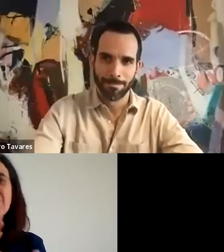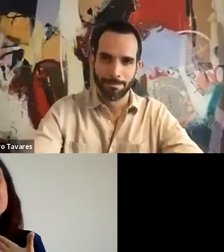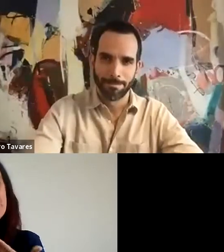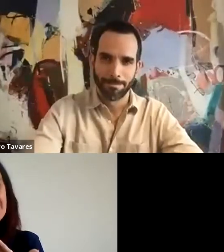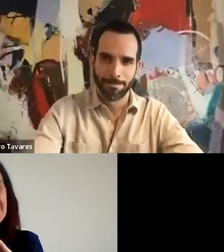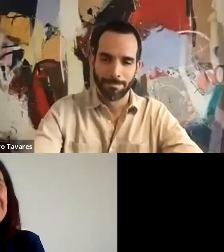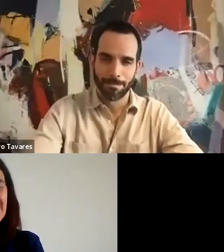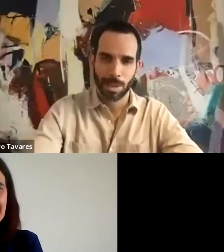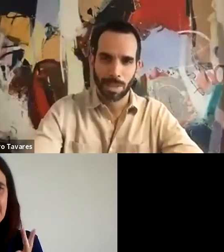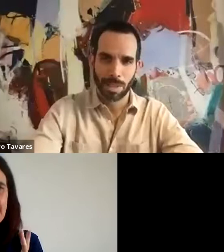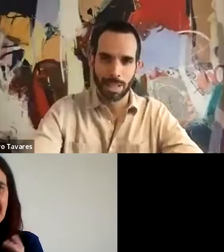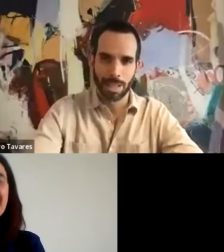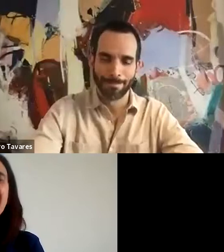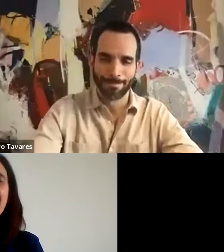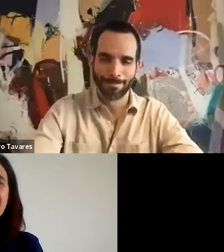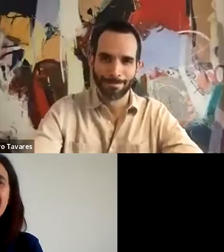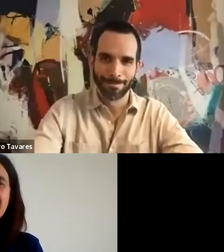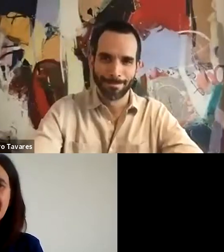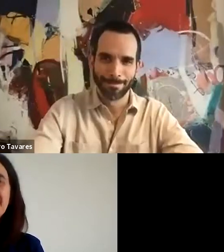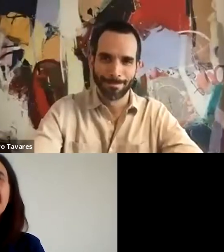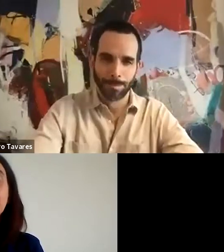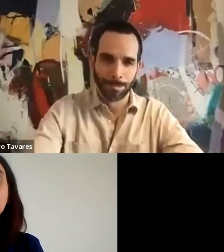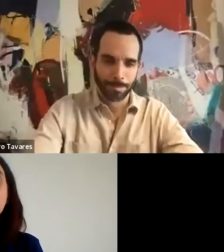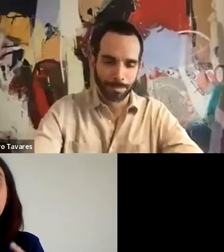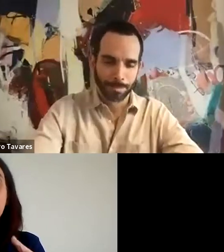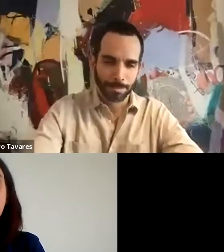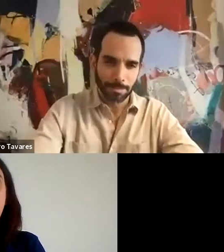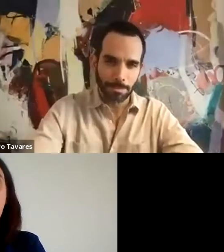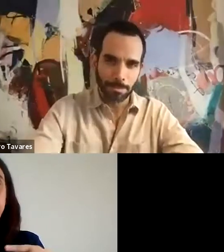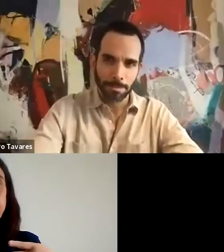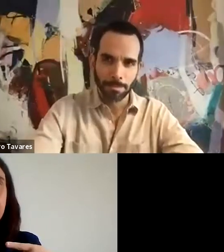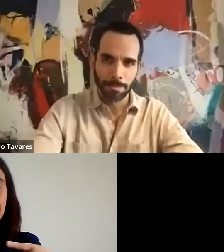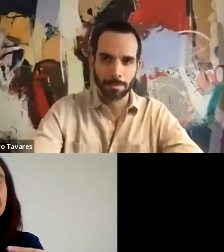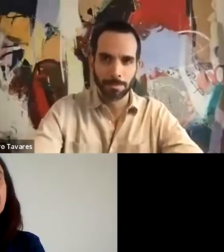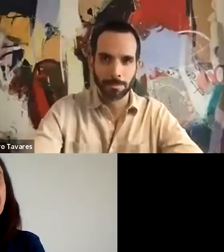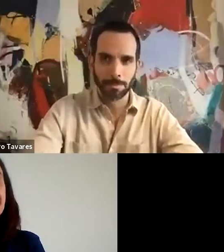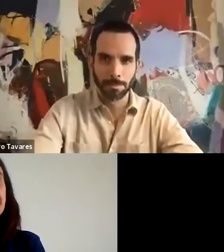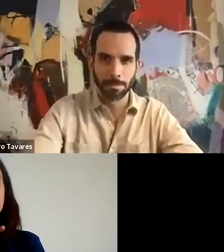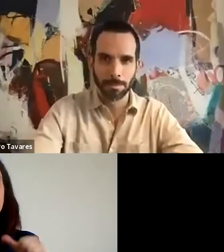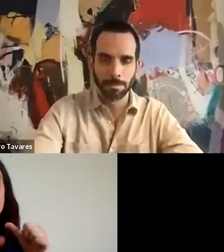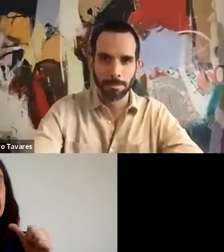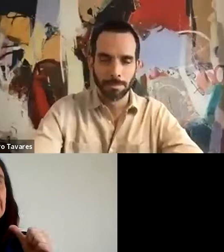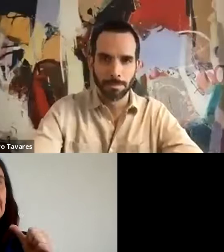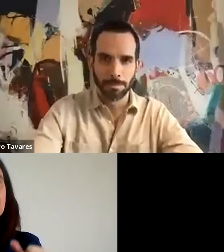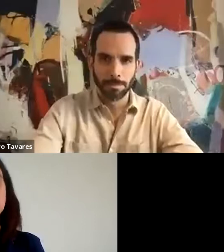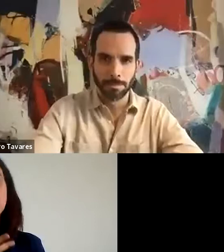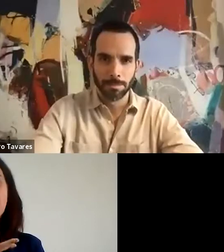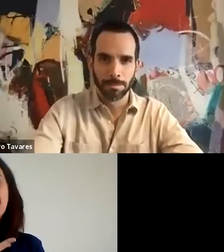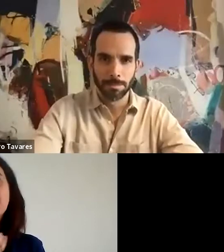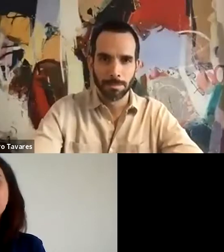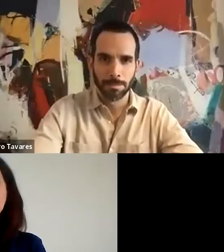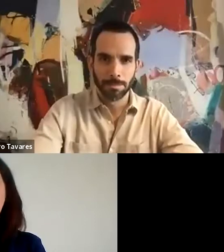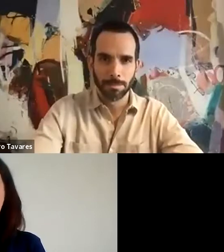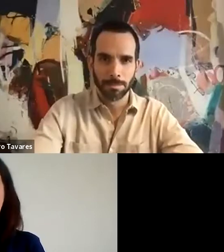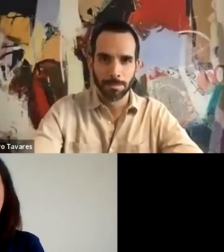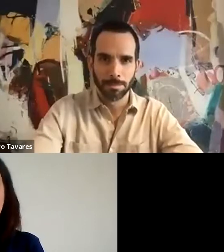sua disponibilidade. E um segundo momento, após a apresentação do Dr. Pedro Tavares, haverá